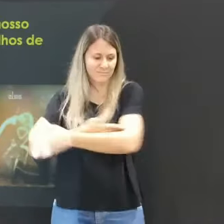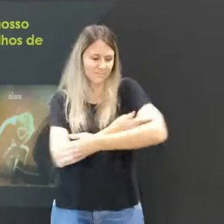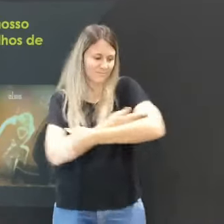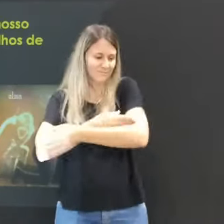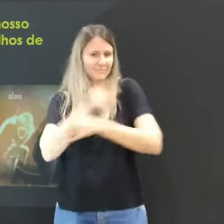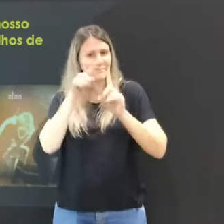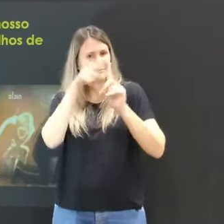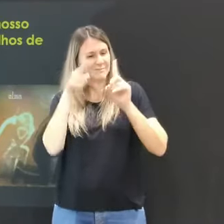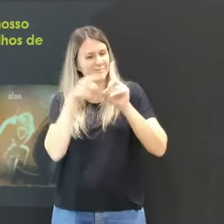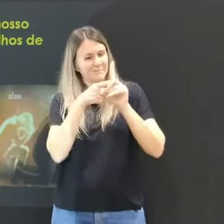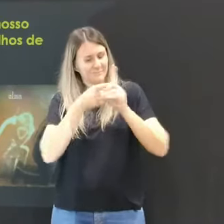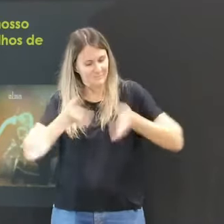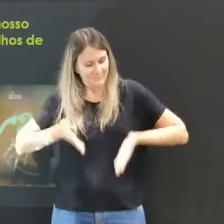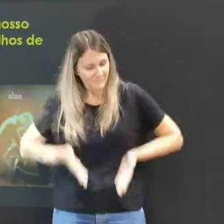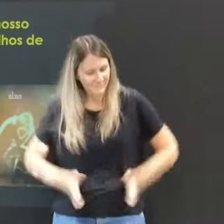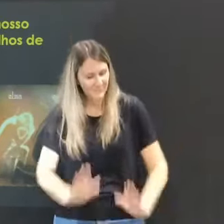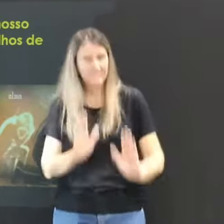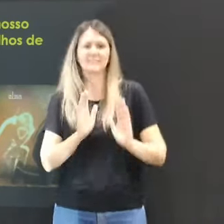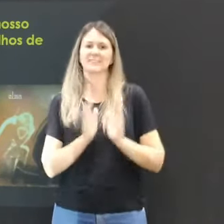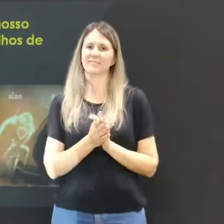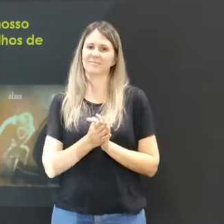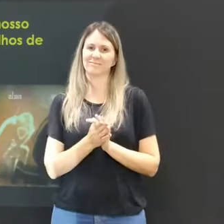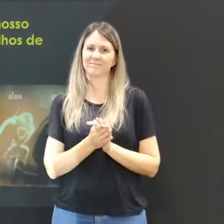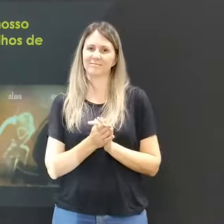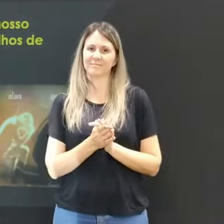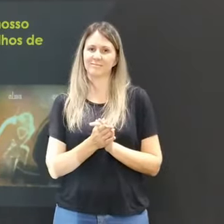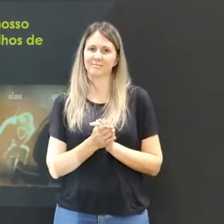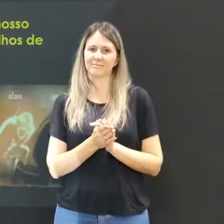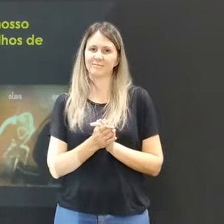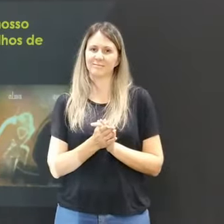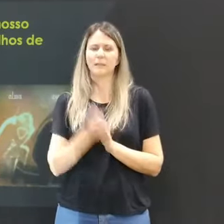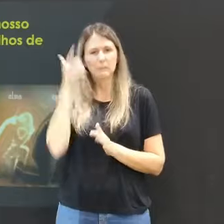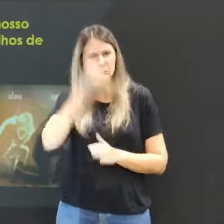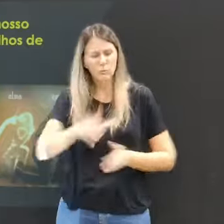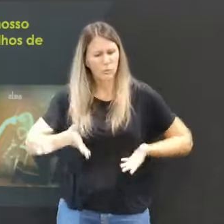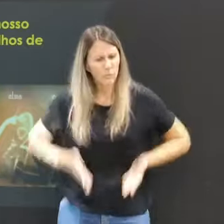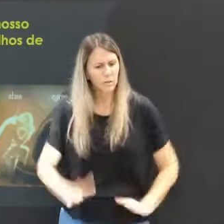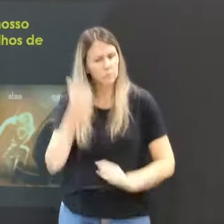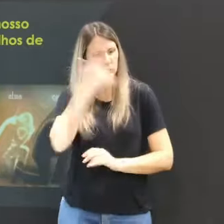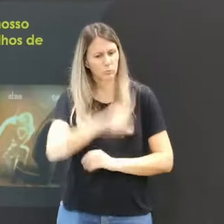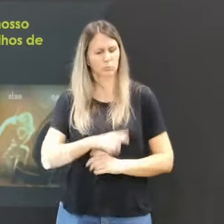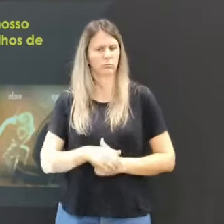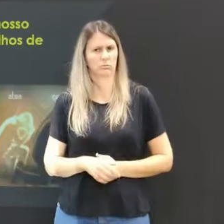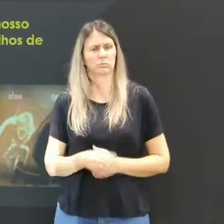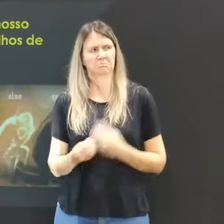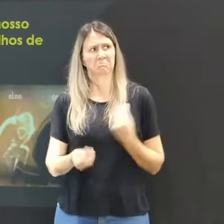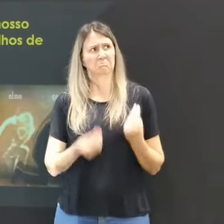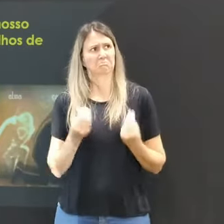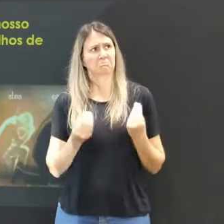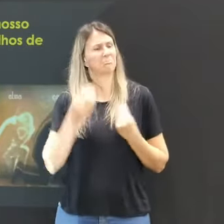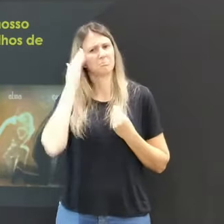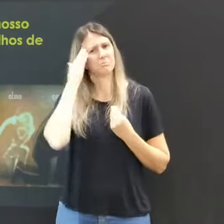me pegar no colo de novo? Eu vou voltar para o ventre da minha mãe? Eu vou nascer de novo? Como assim?